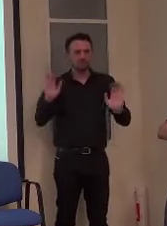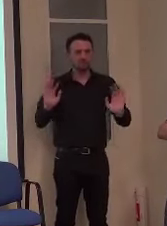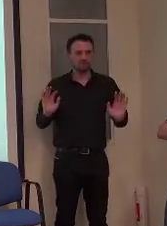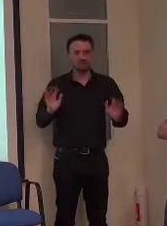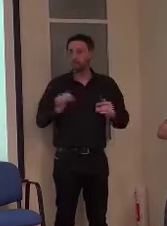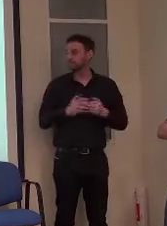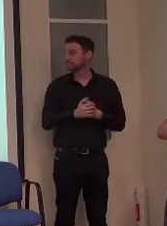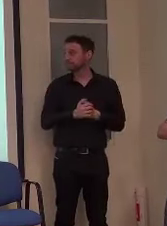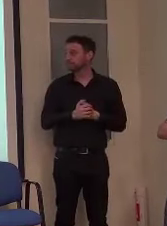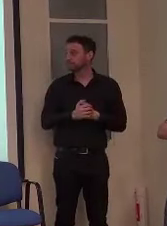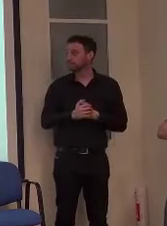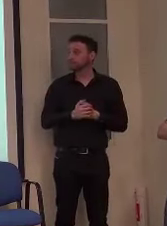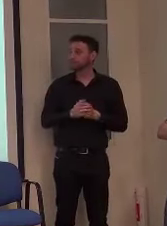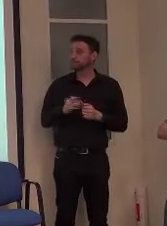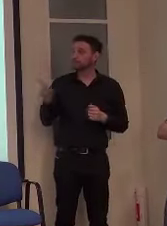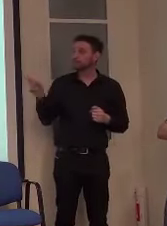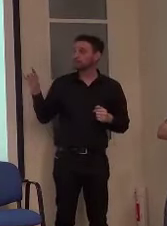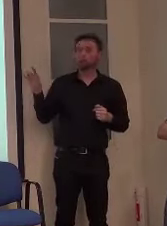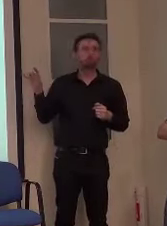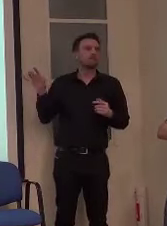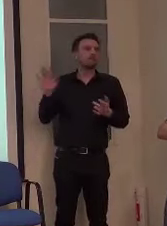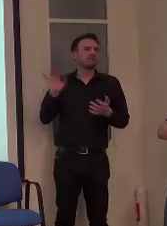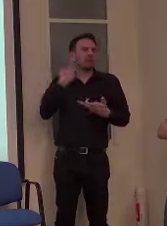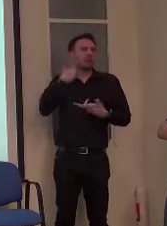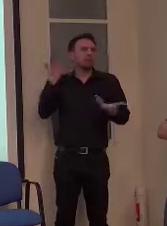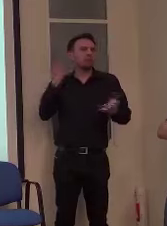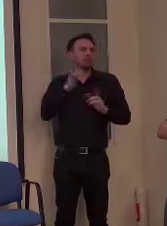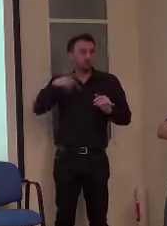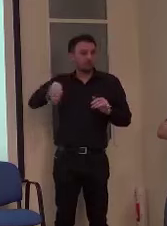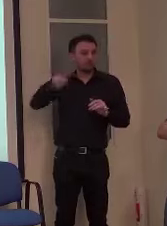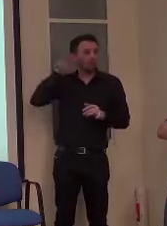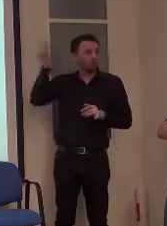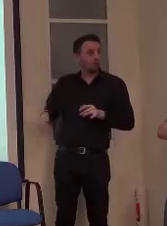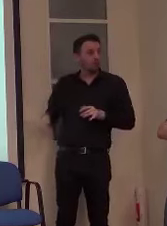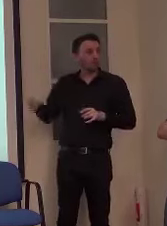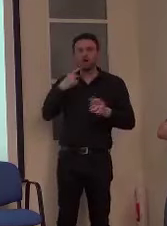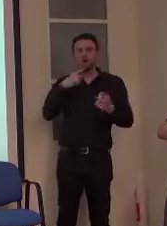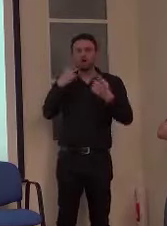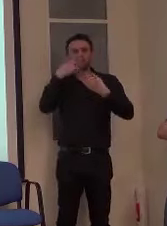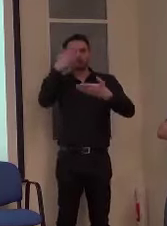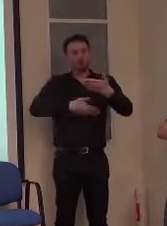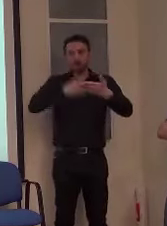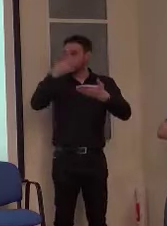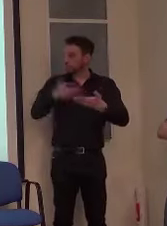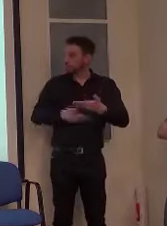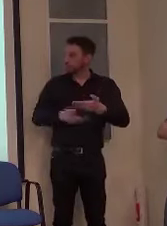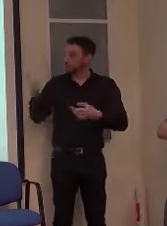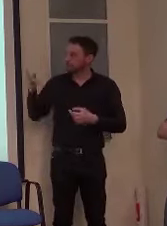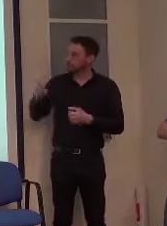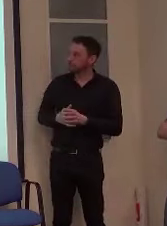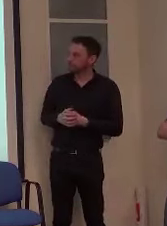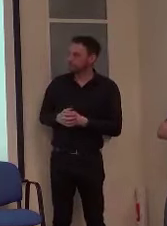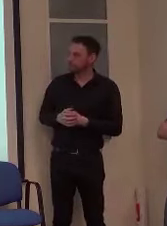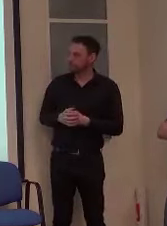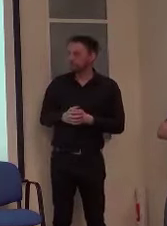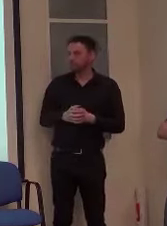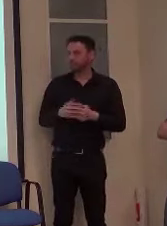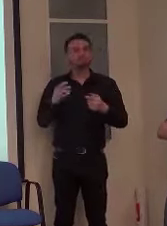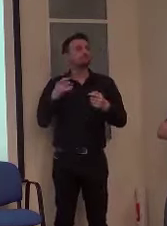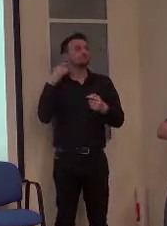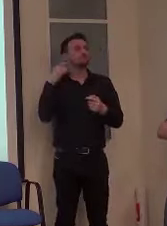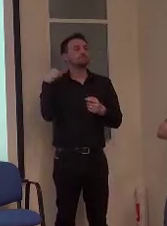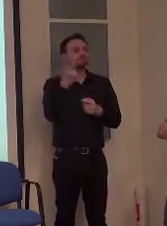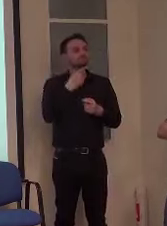estos son sólo dos de los cuestionarios formando los funcionarios como tenemos que